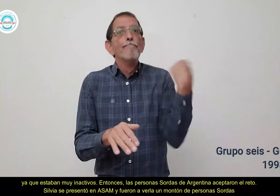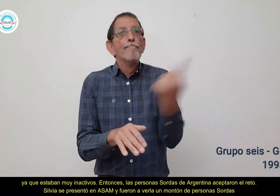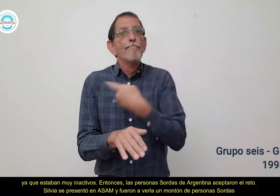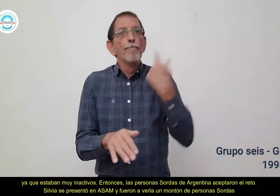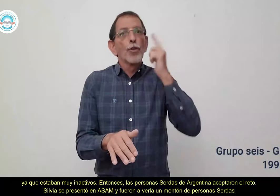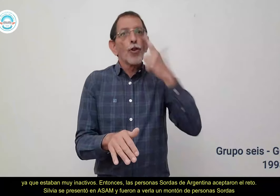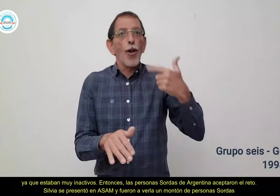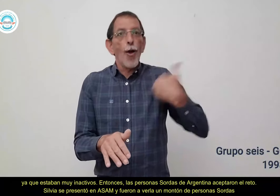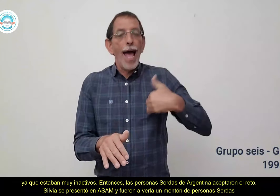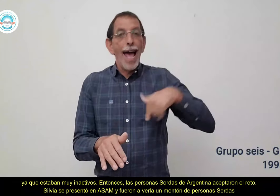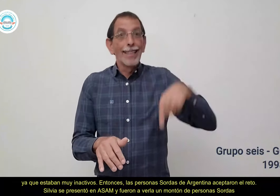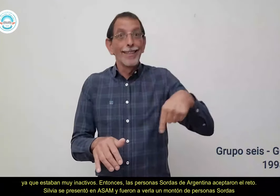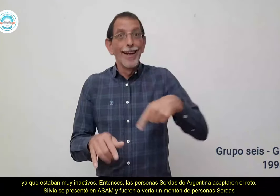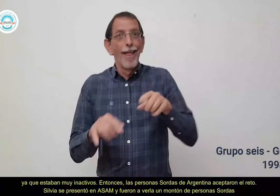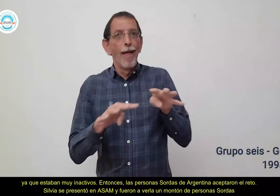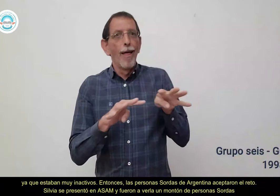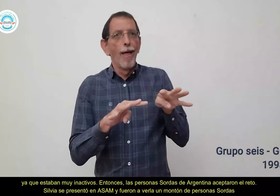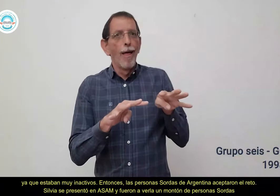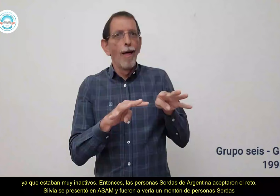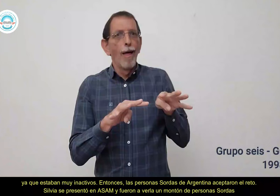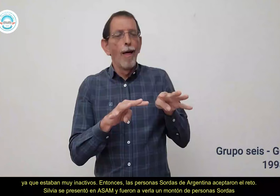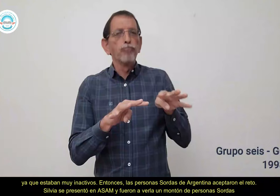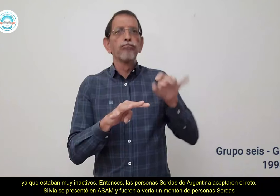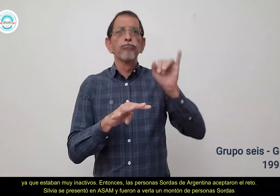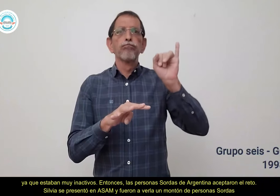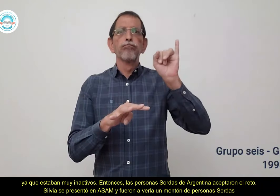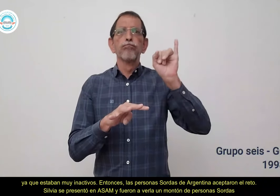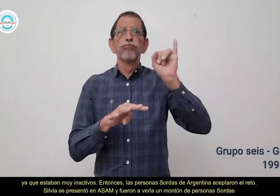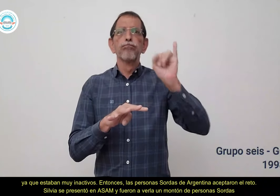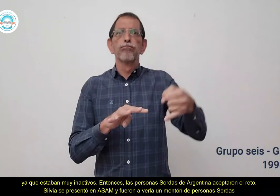sordas de Argentina aceptaron el reto.